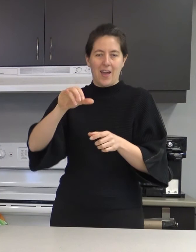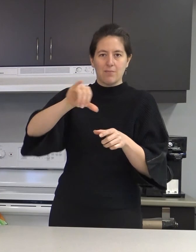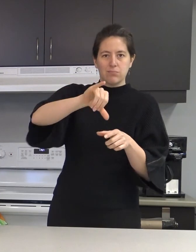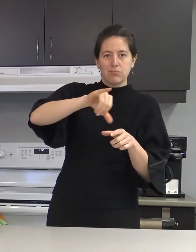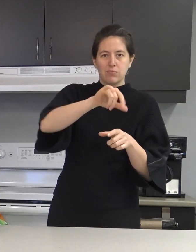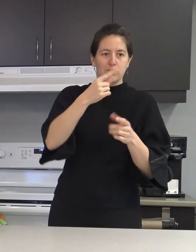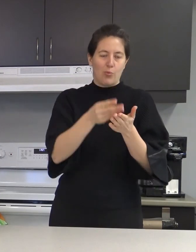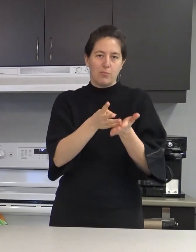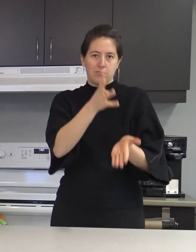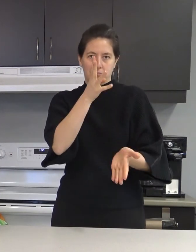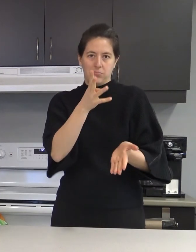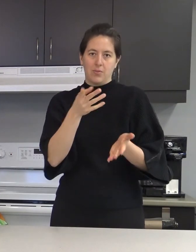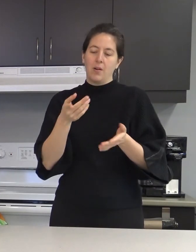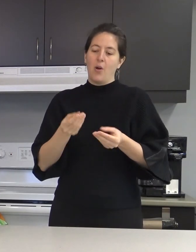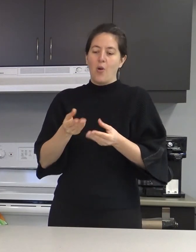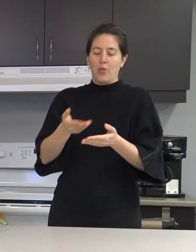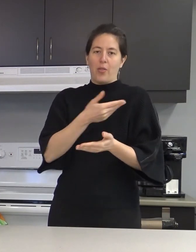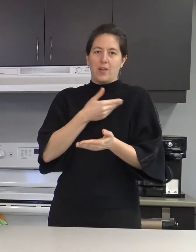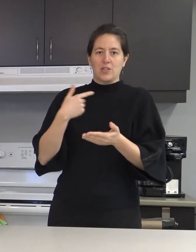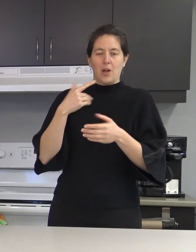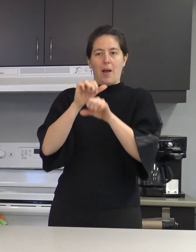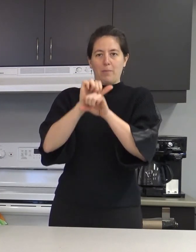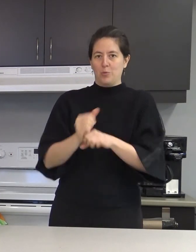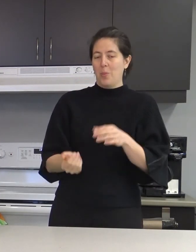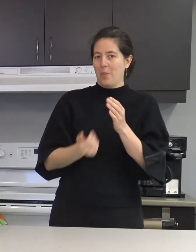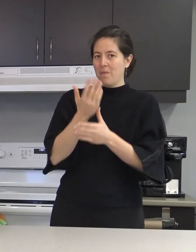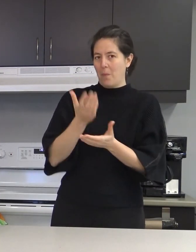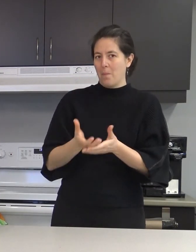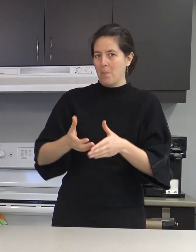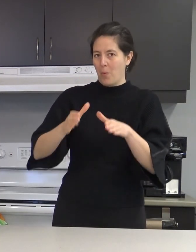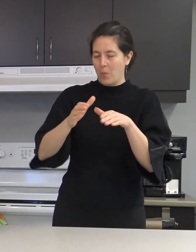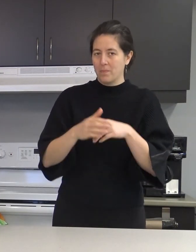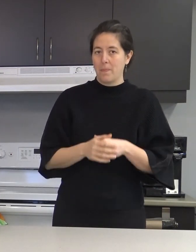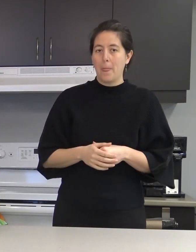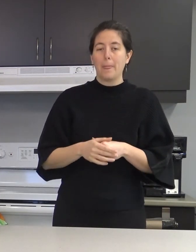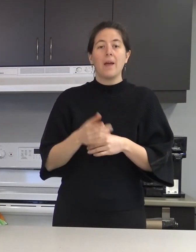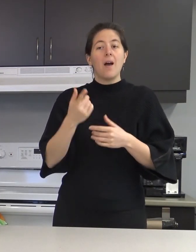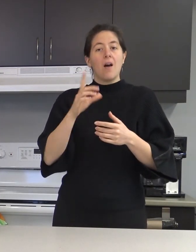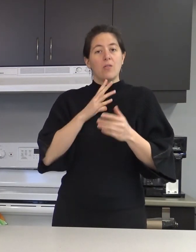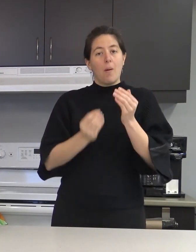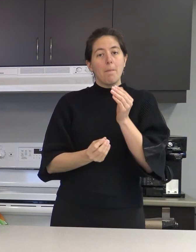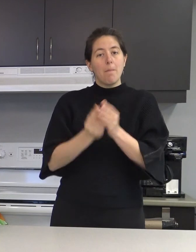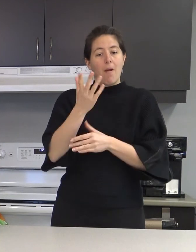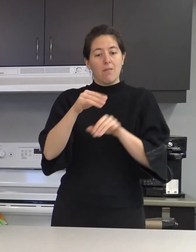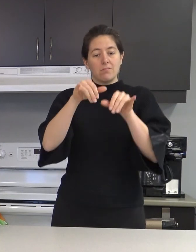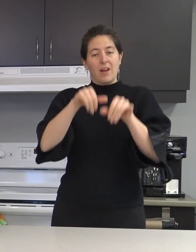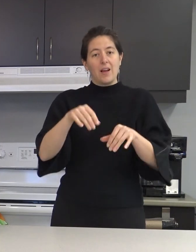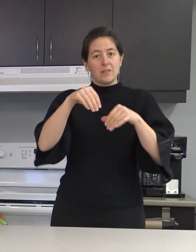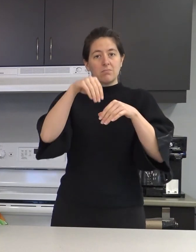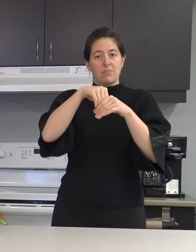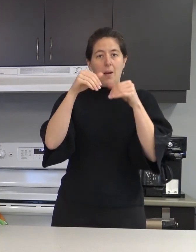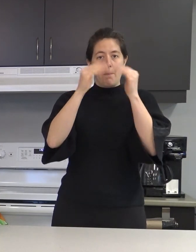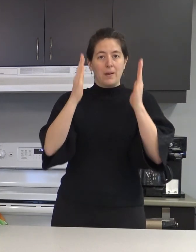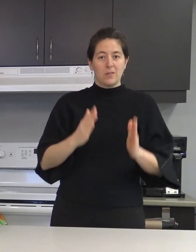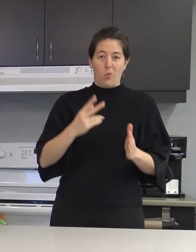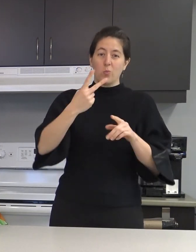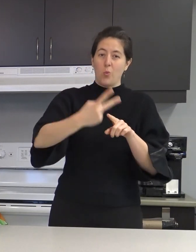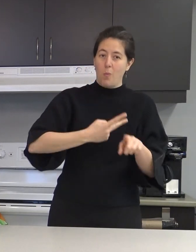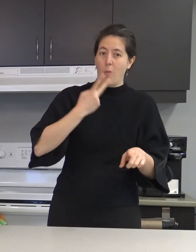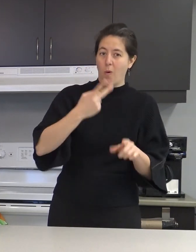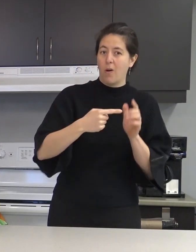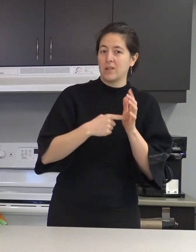s'habituer à son nouveau pot. Donc, pour les plantes qui vont rester 2 mois à l'intérieur, comme les tomates ou les